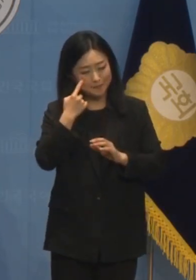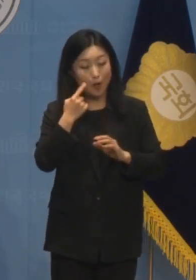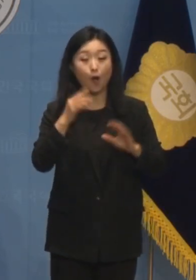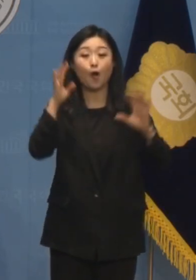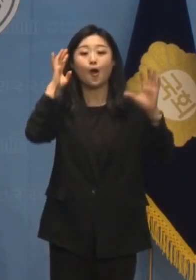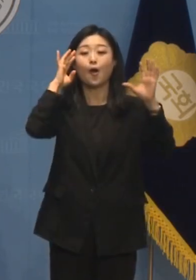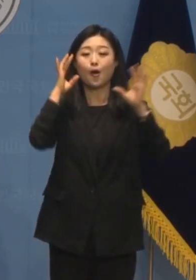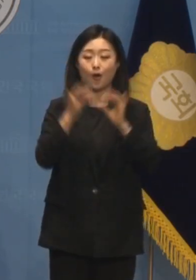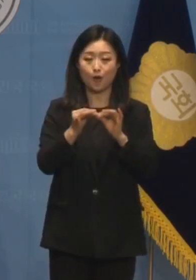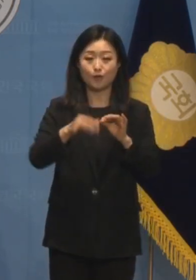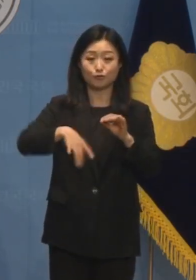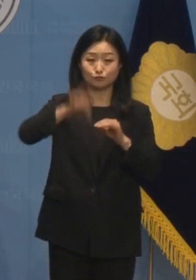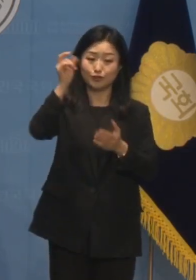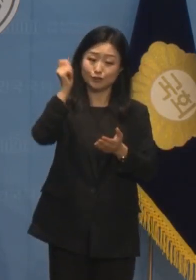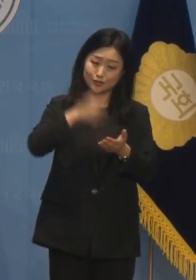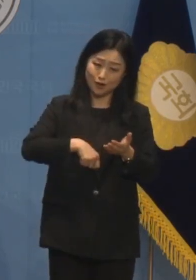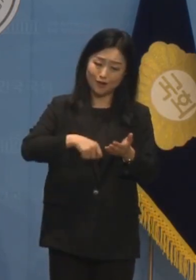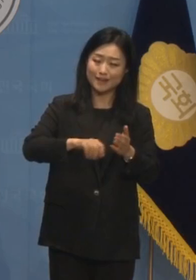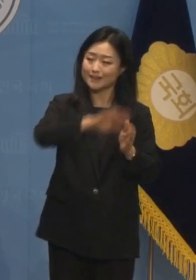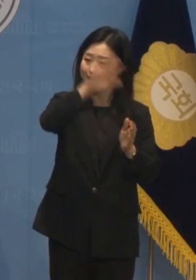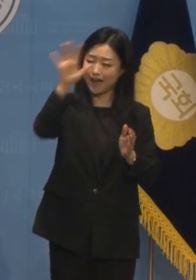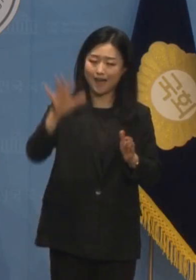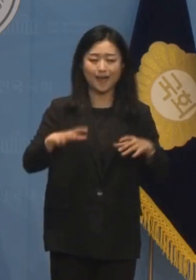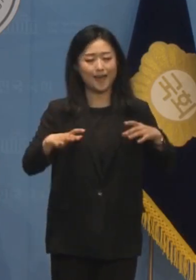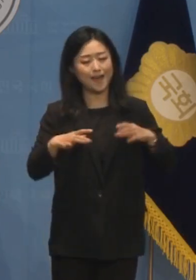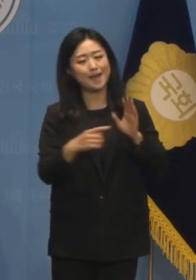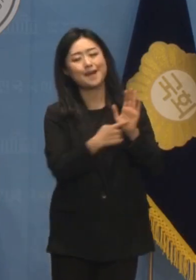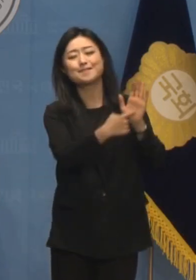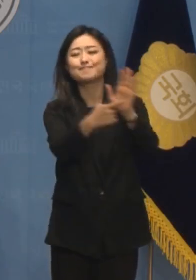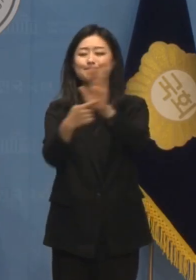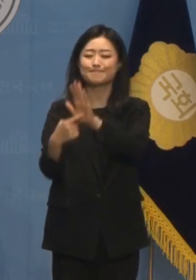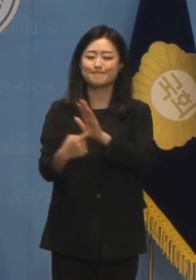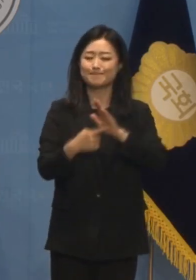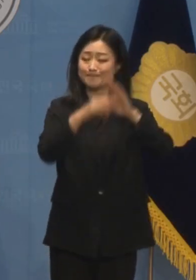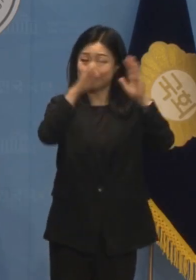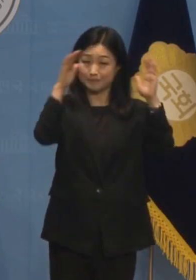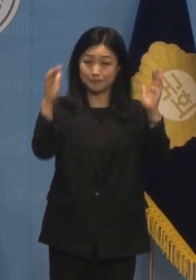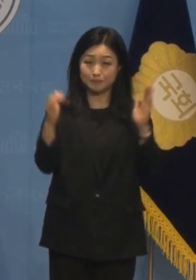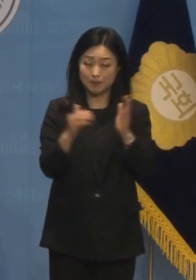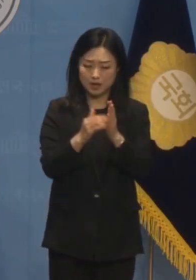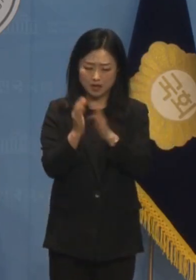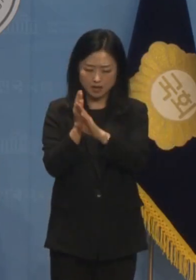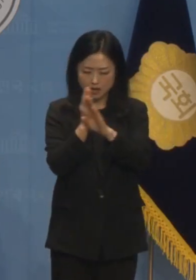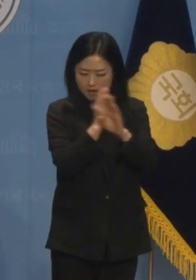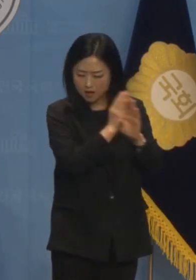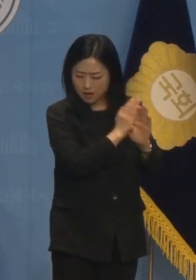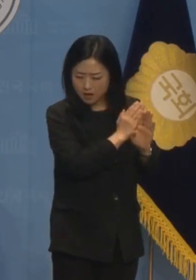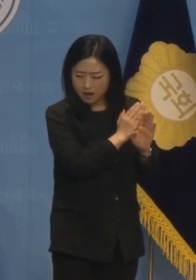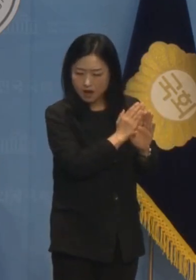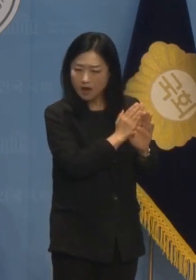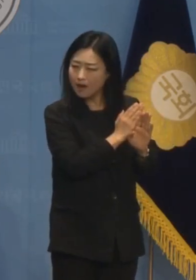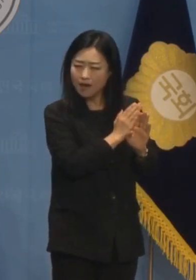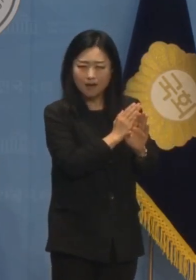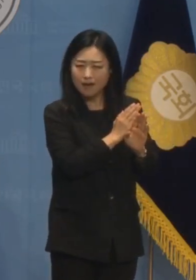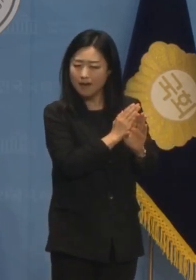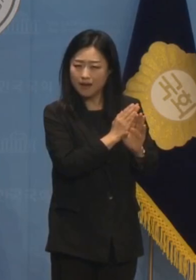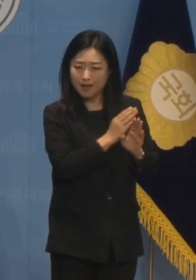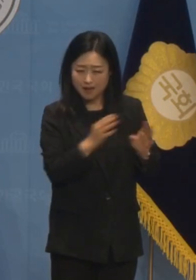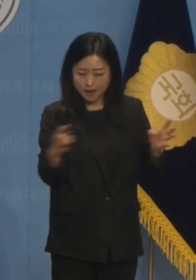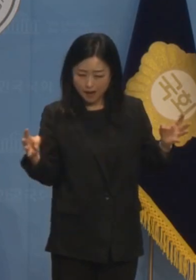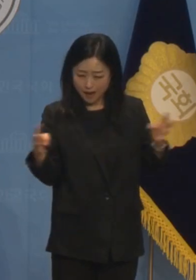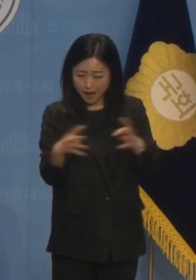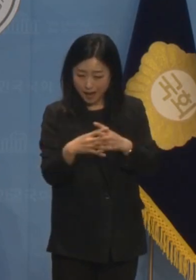우선 처리하기로 국민들 앞에서 공했습니다 그런데 민주당은 말 그대로 그 합의문에